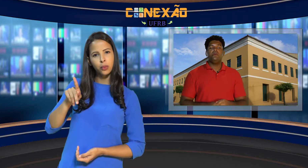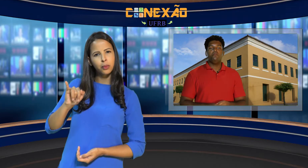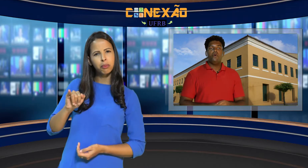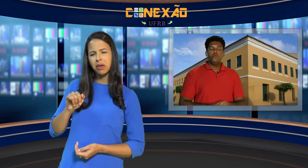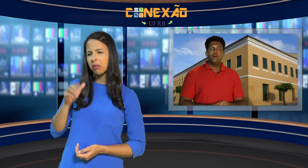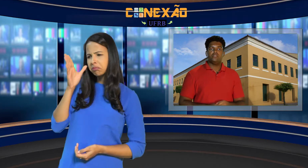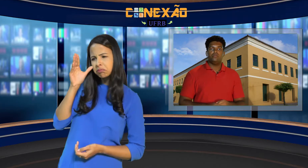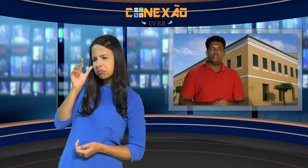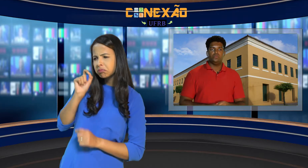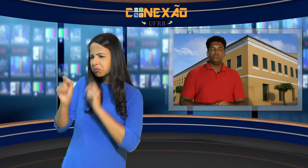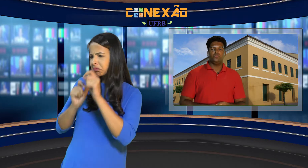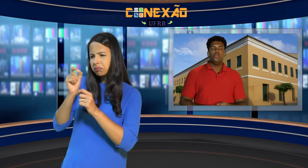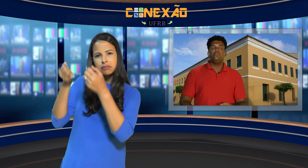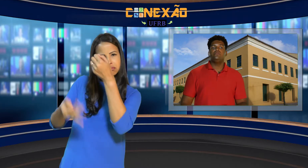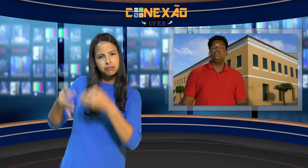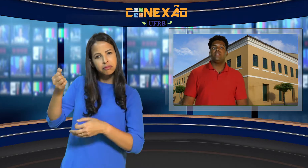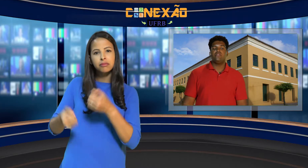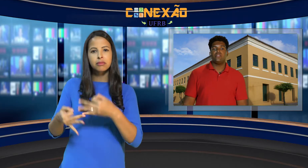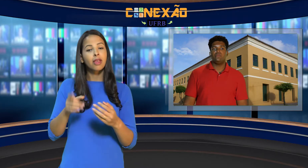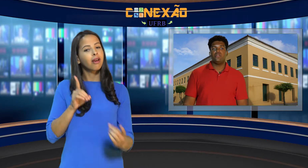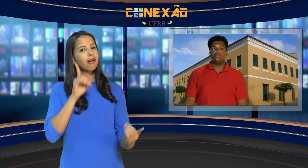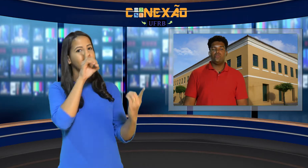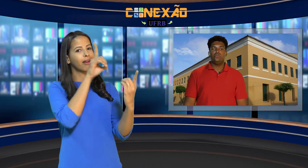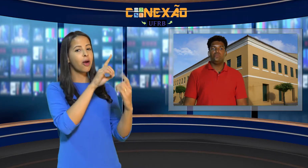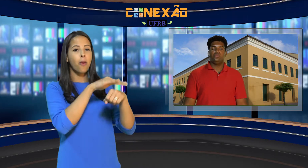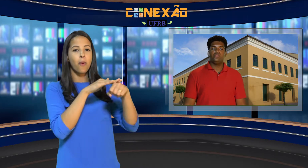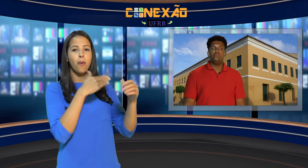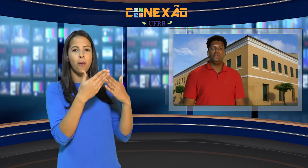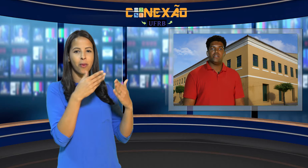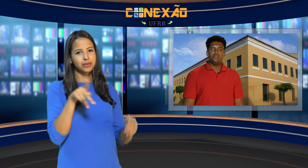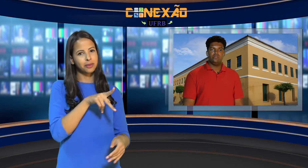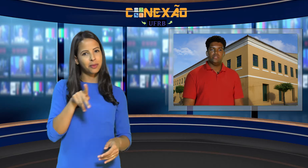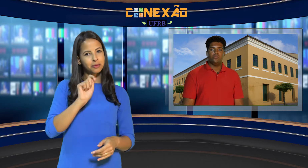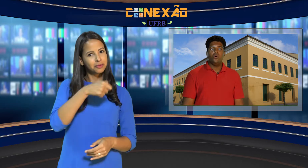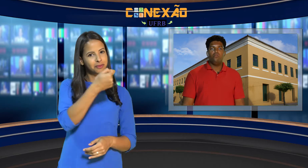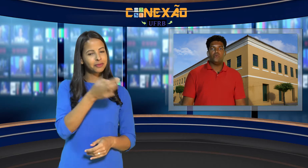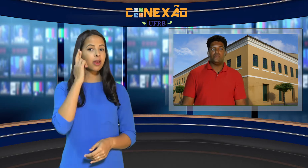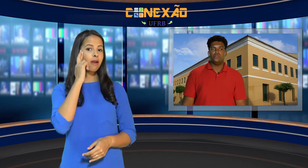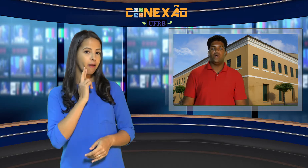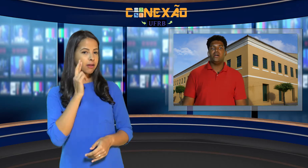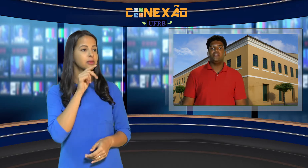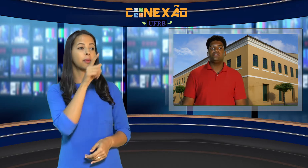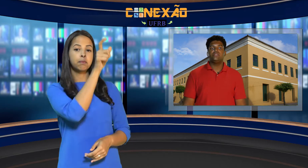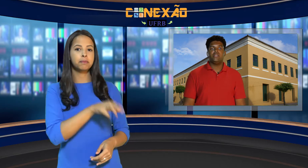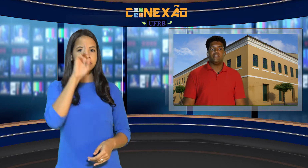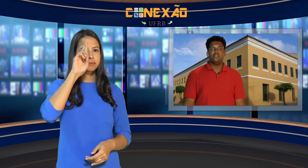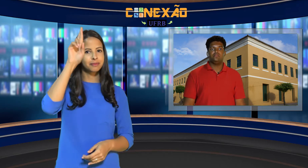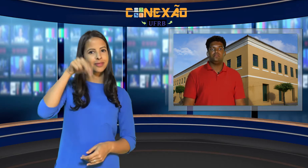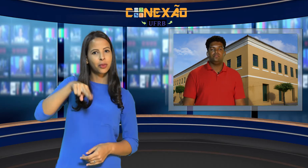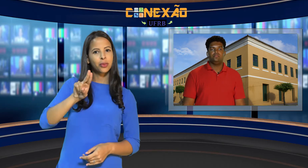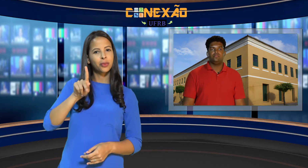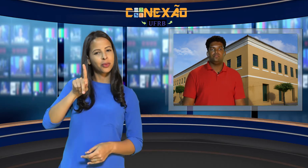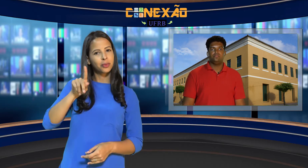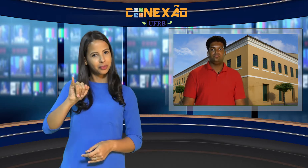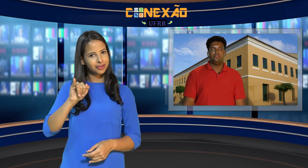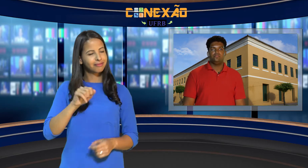para saber um pouco mais sobre o assunto, vamos entrevistar o gestor do Núcleo de Política de Inclusão, o professor Anderson Siqueira.